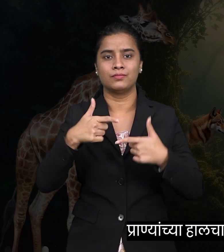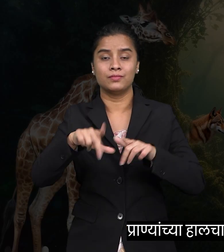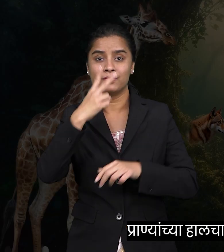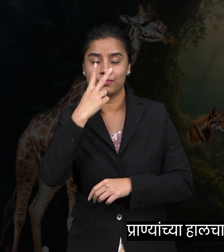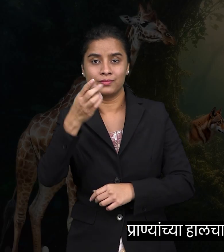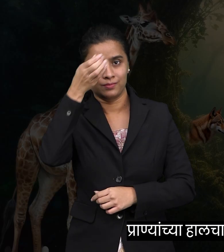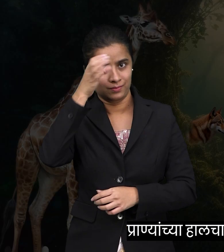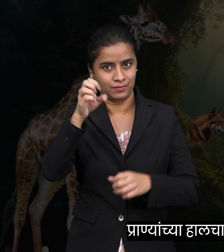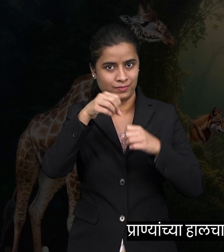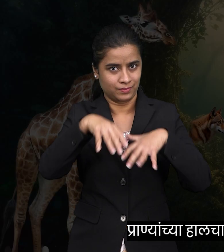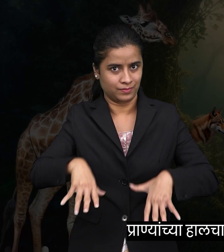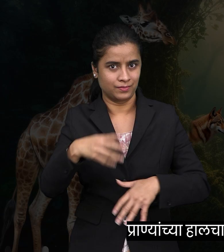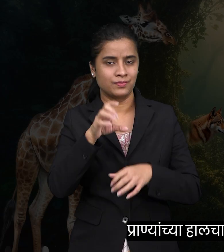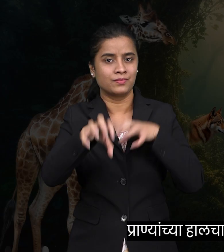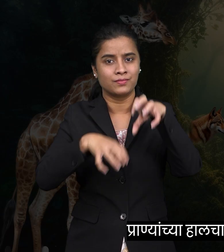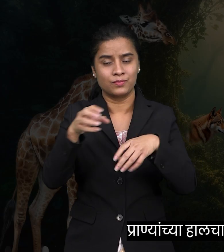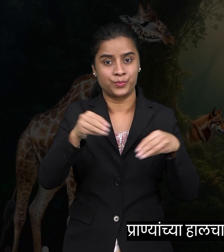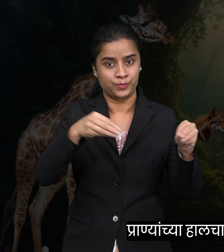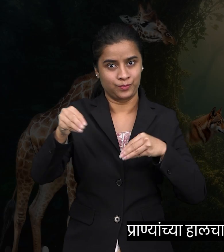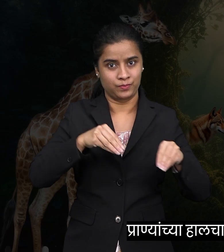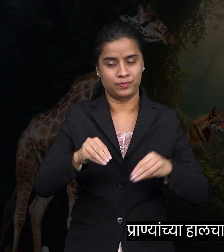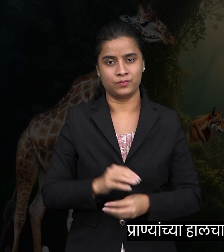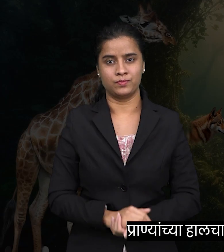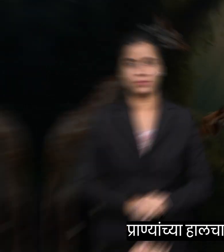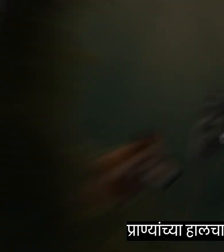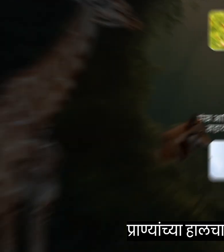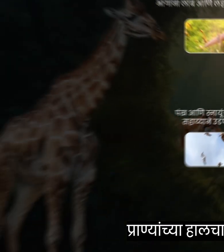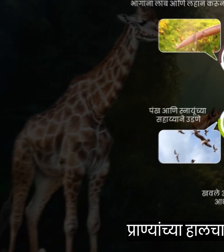प्राण्यांच्या हालचालींवरील संकल्पना नकाशा पाहूया.